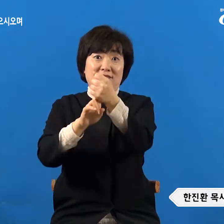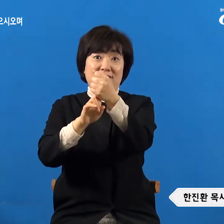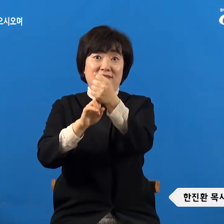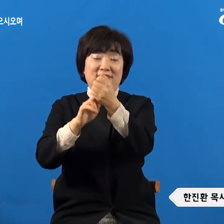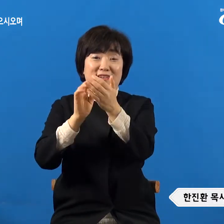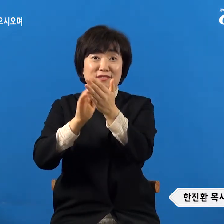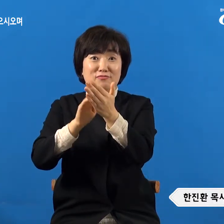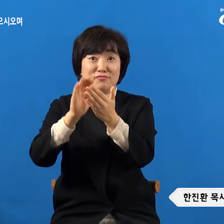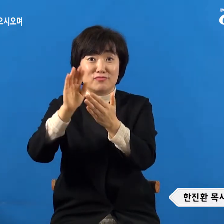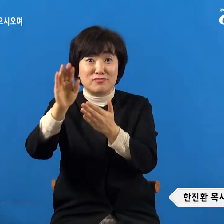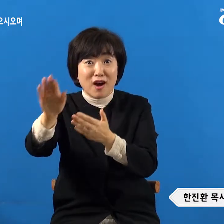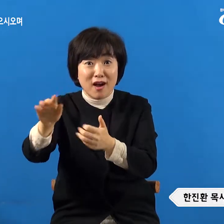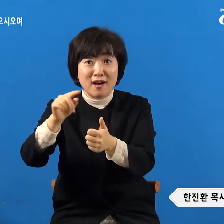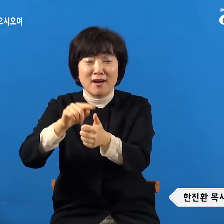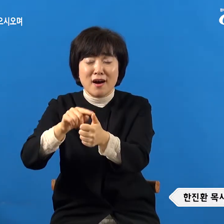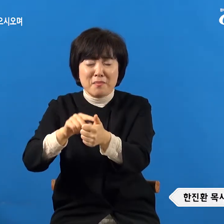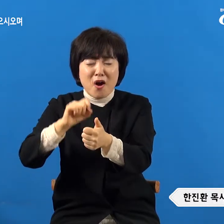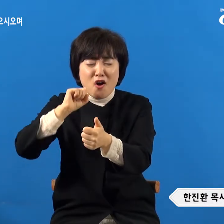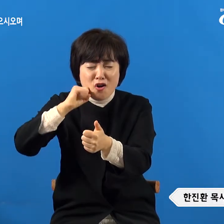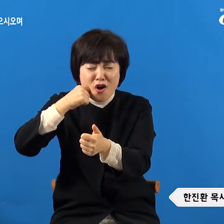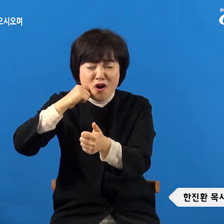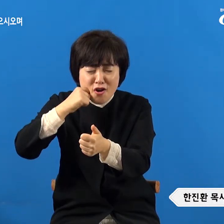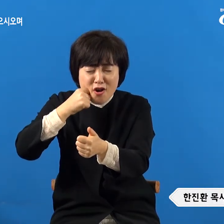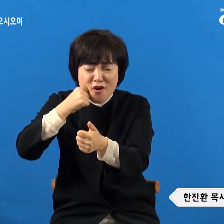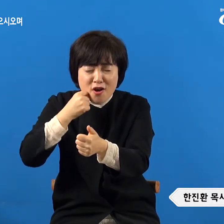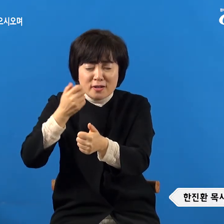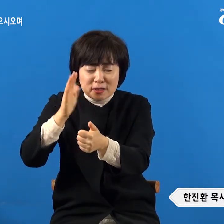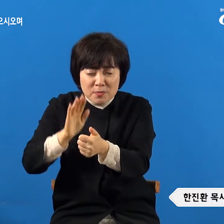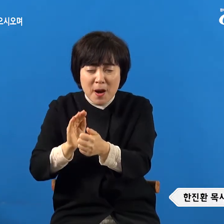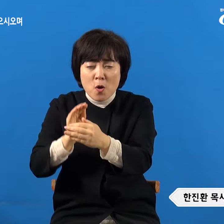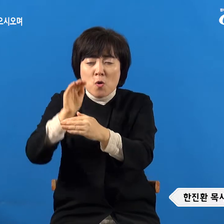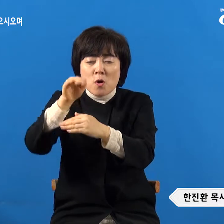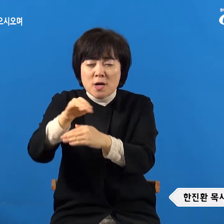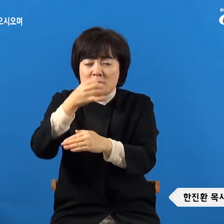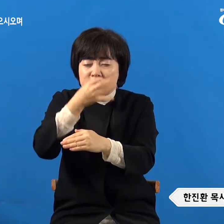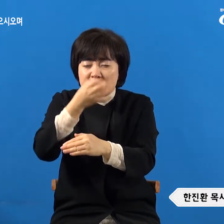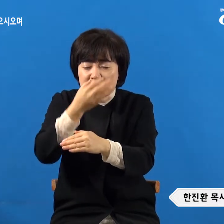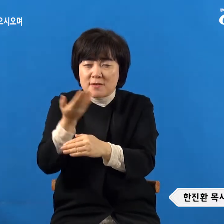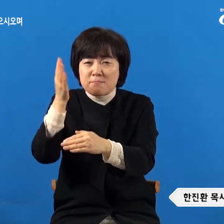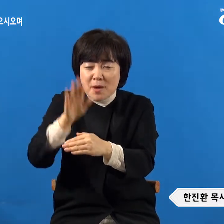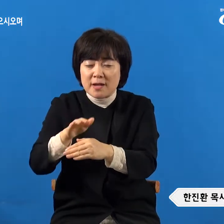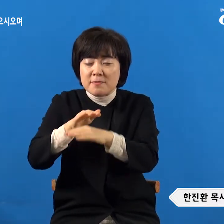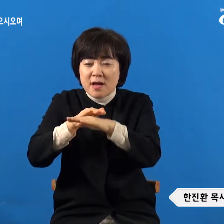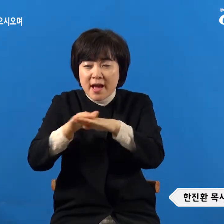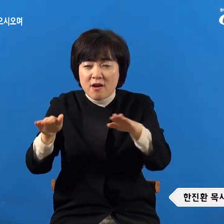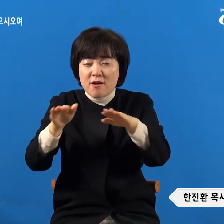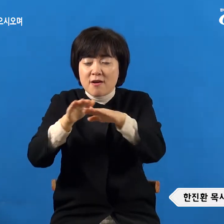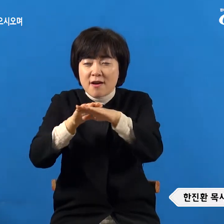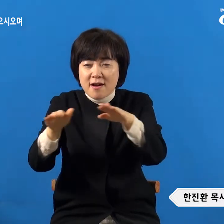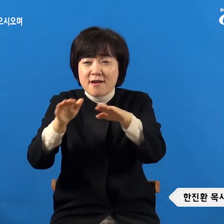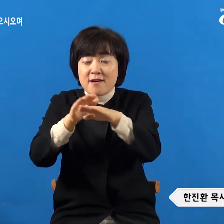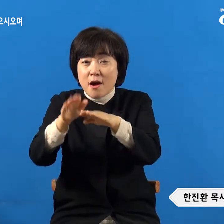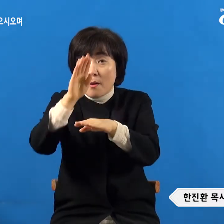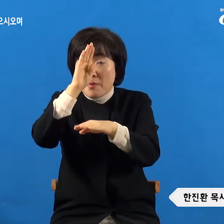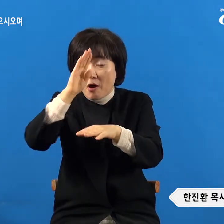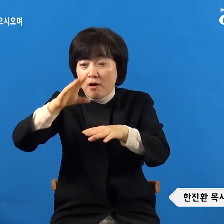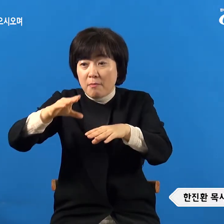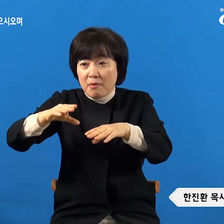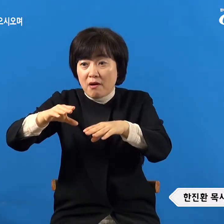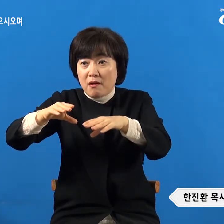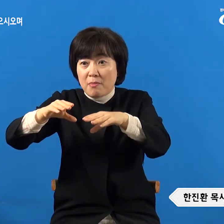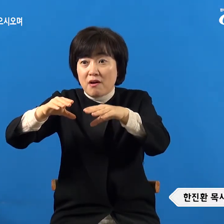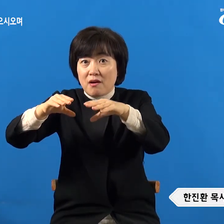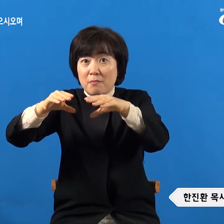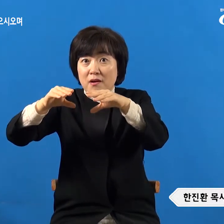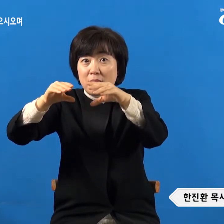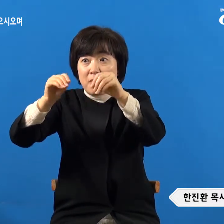고비가 계속되었지만은 그 고비를 하나씩 넘기면서 몸이 점차 회복이 됐습니다. 의사들도